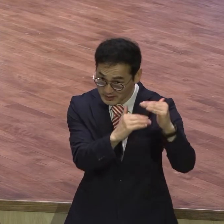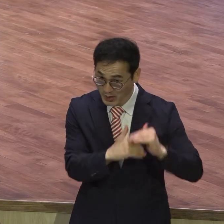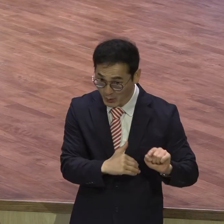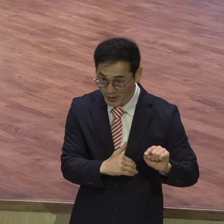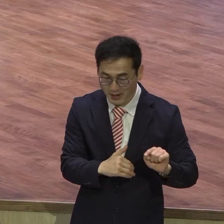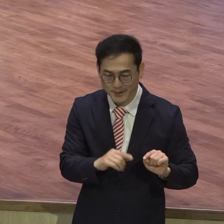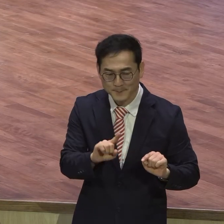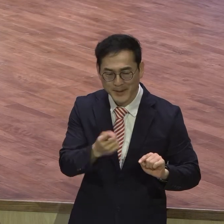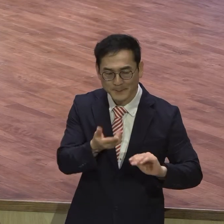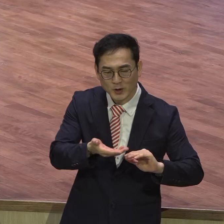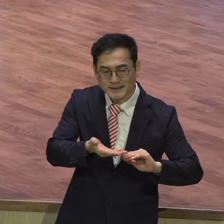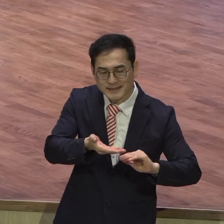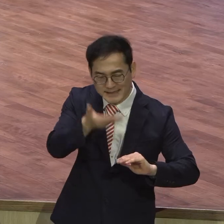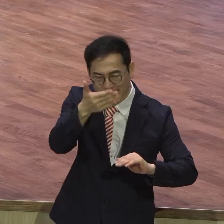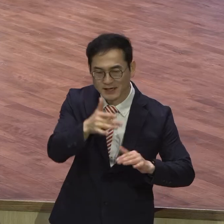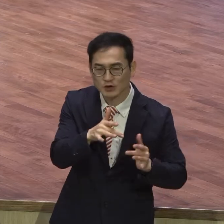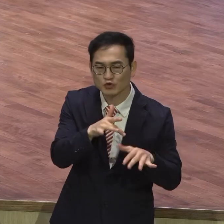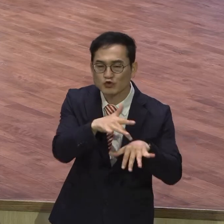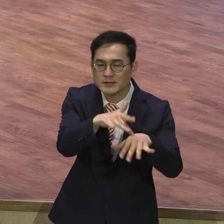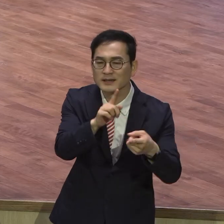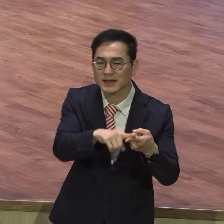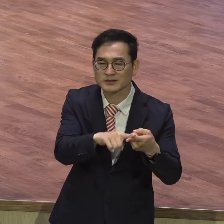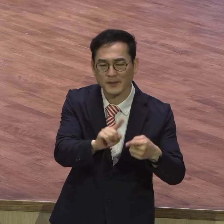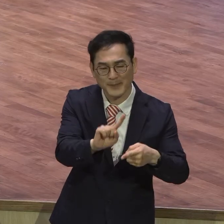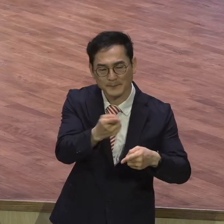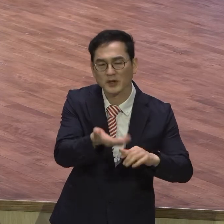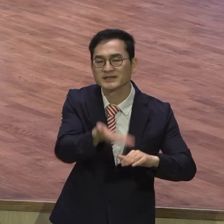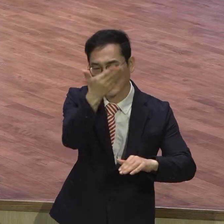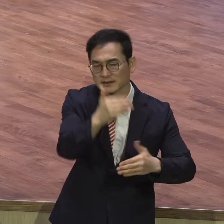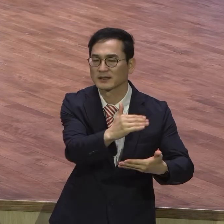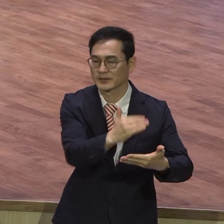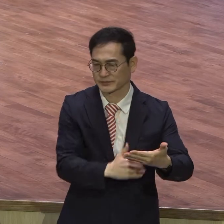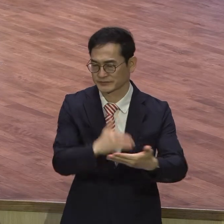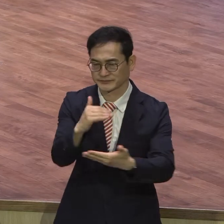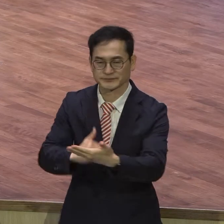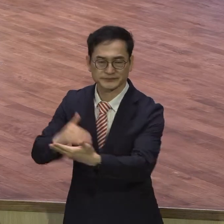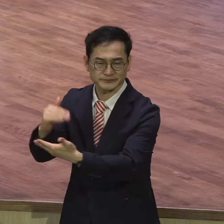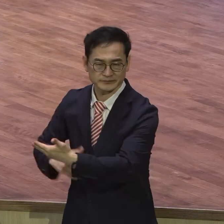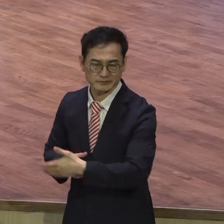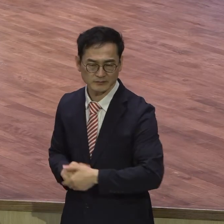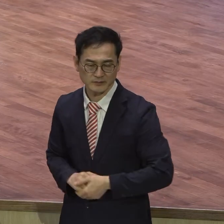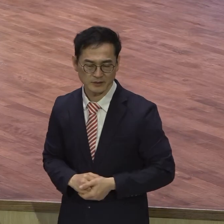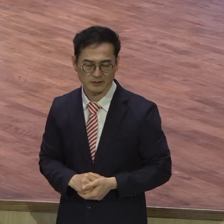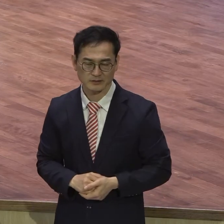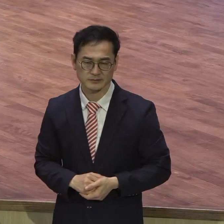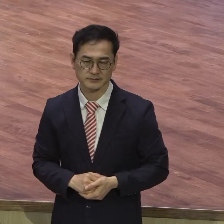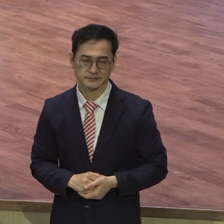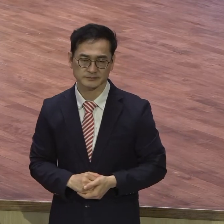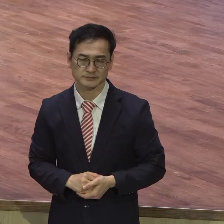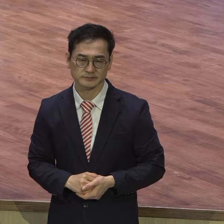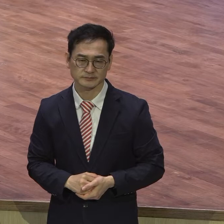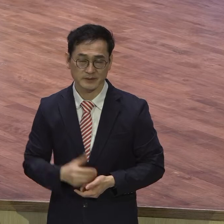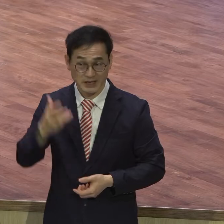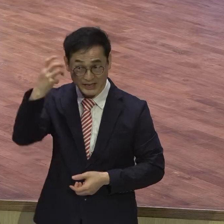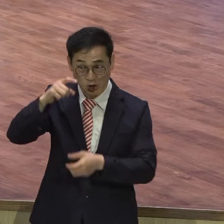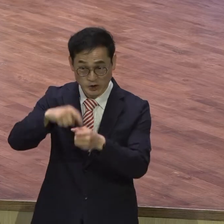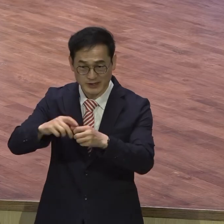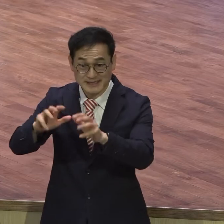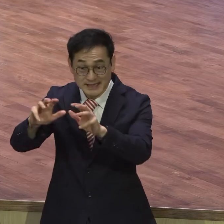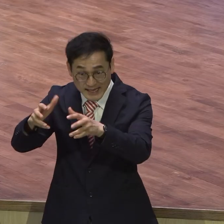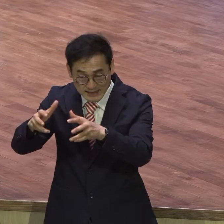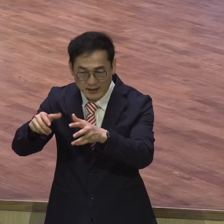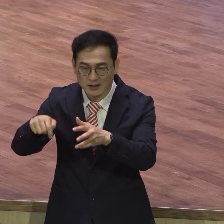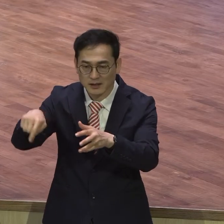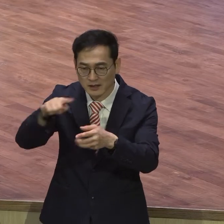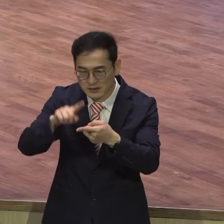귀신에 대해서 말씀이 기록되어 있어요 영적인 세계 여러분 잘 이해하고 계셔야 속지 않습니다 영적